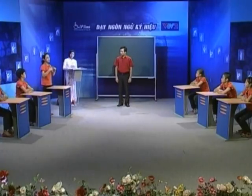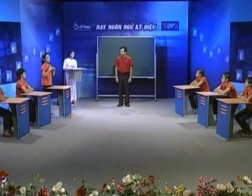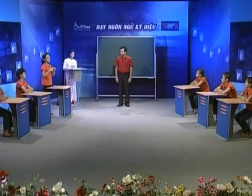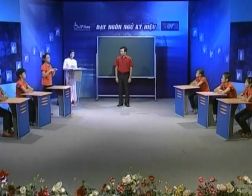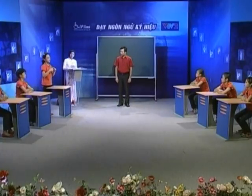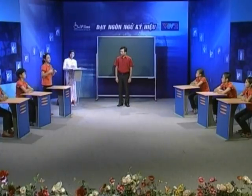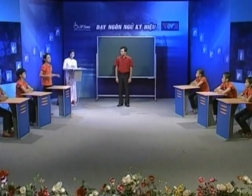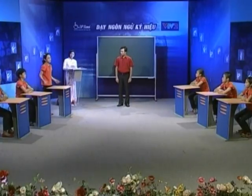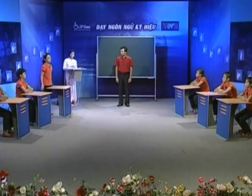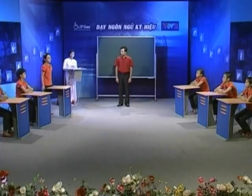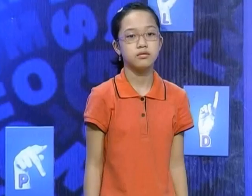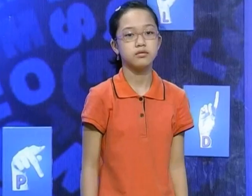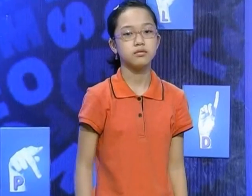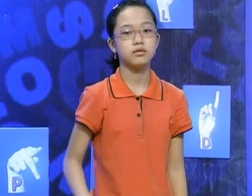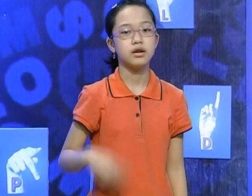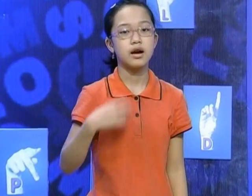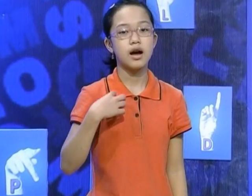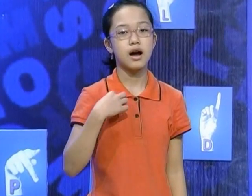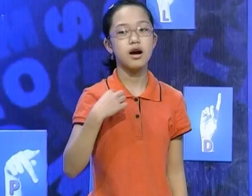Các em cùng quan sát bạn làm ký hiệu áo len nhé.